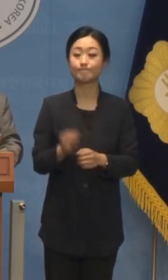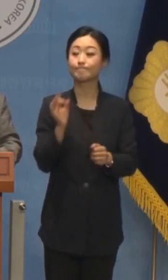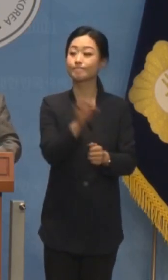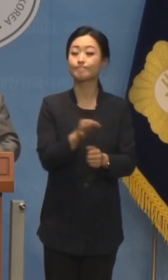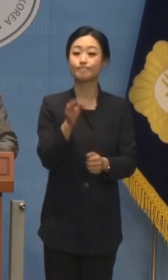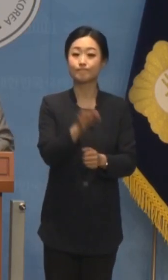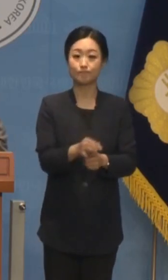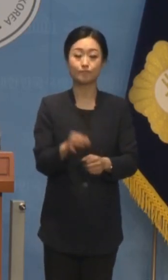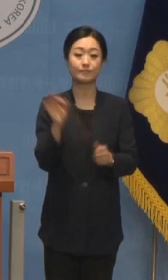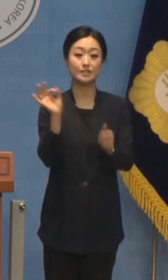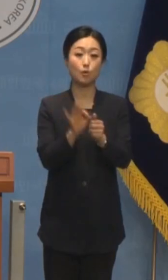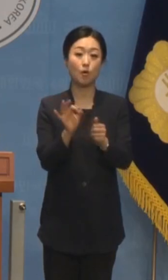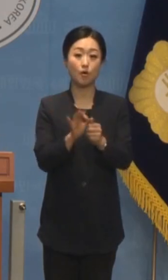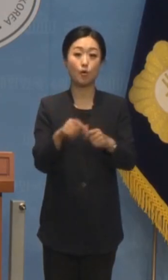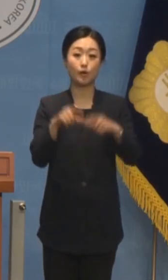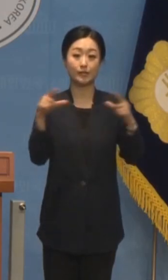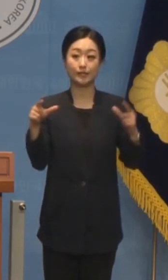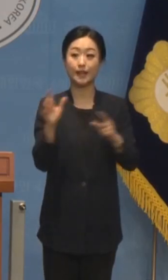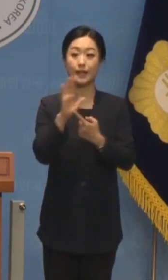바가